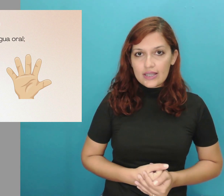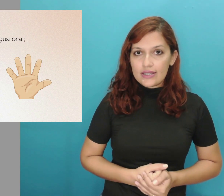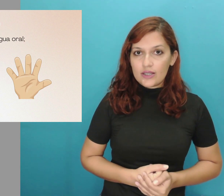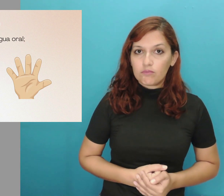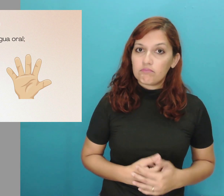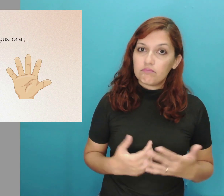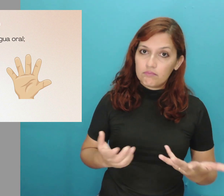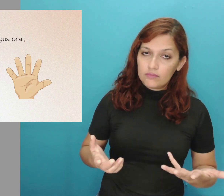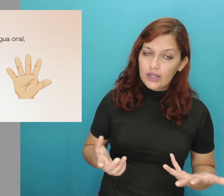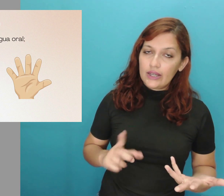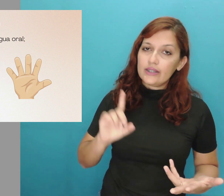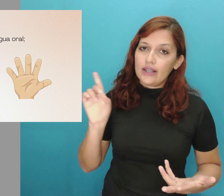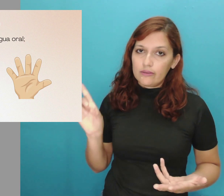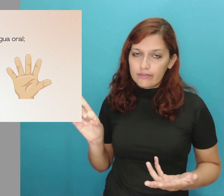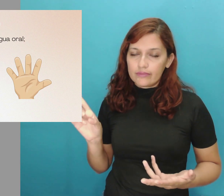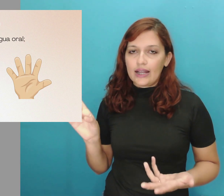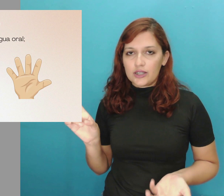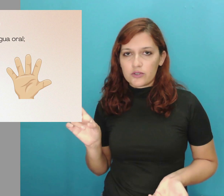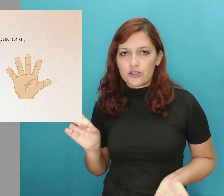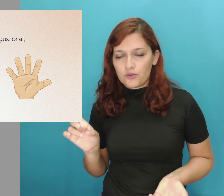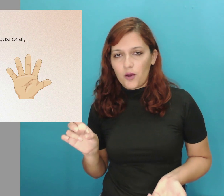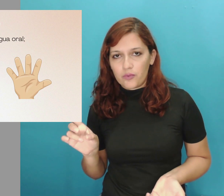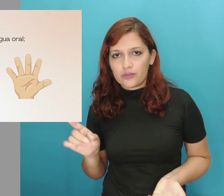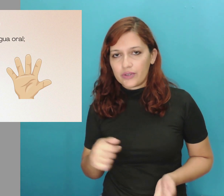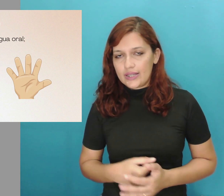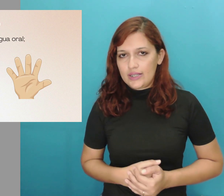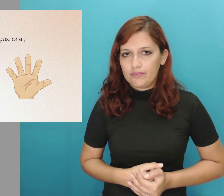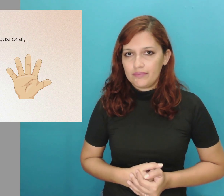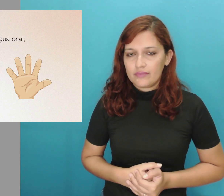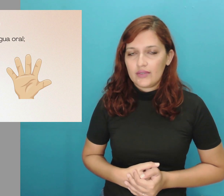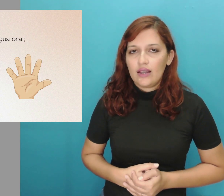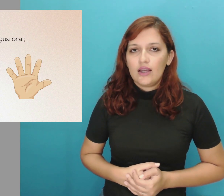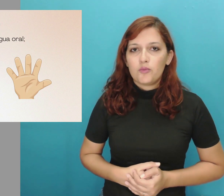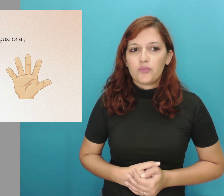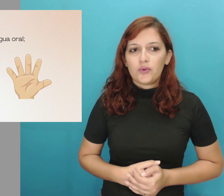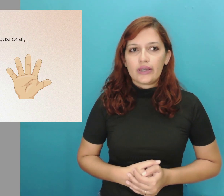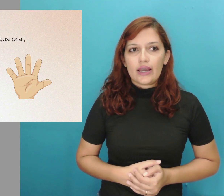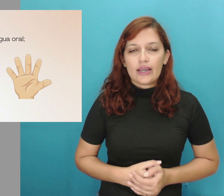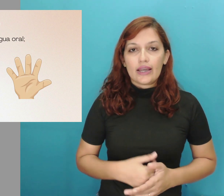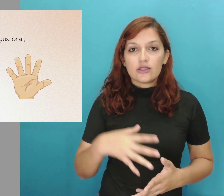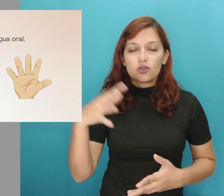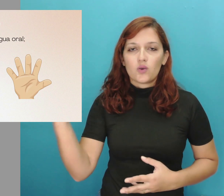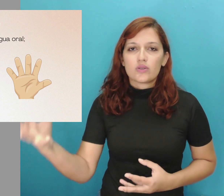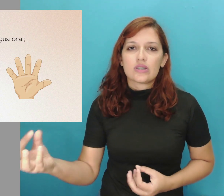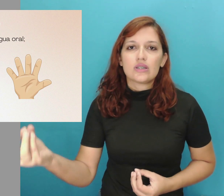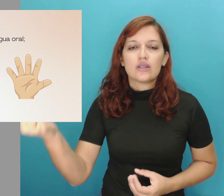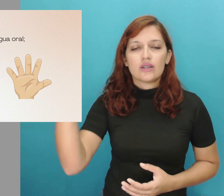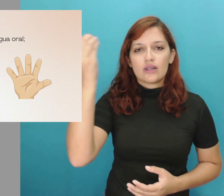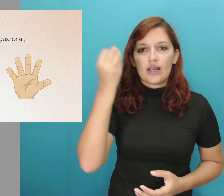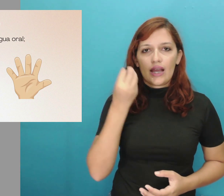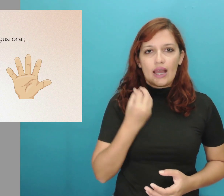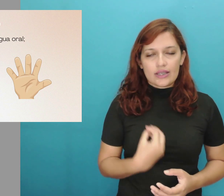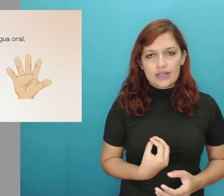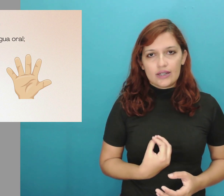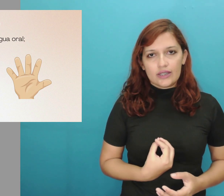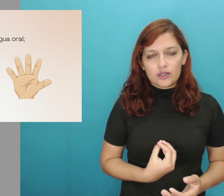francesa e não da língua gestual portuguesa. Porque quem trouxe essa